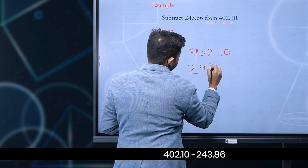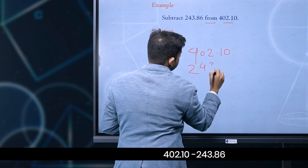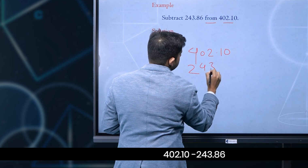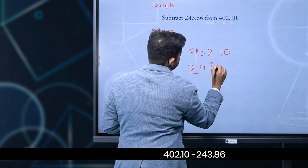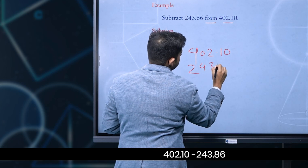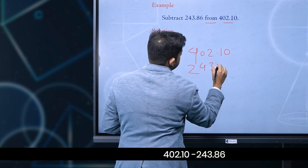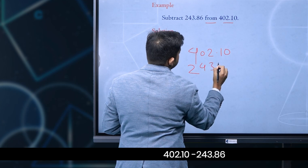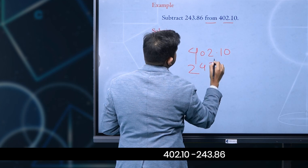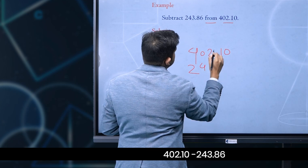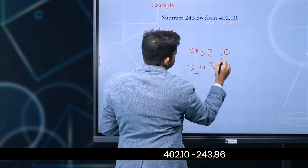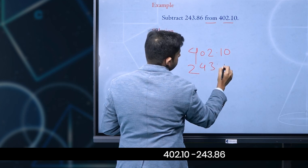243.46